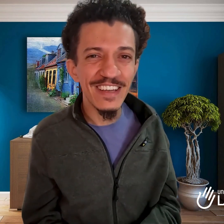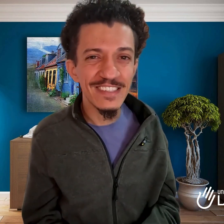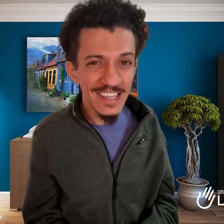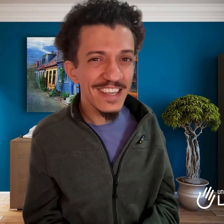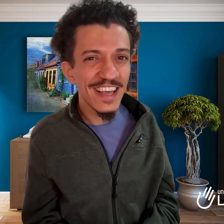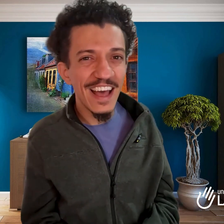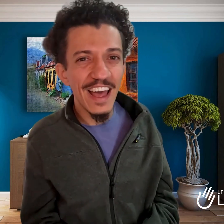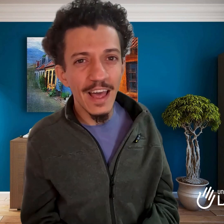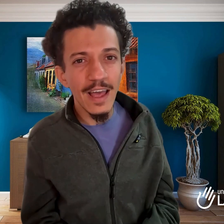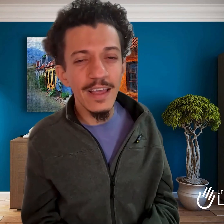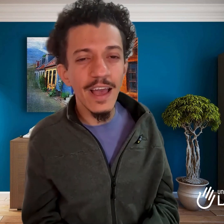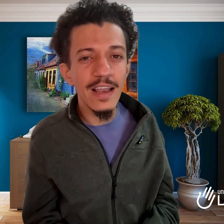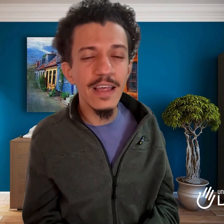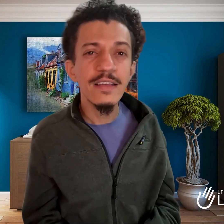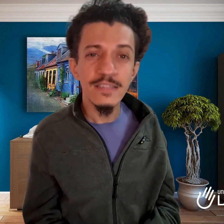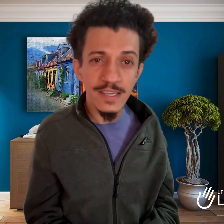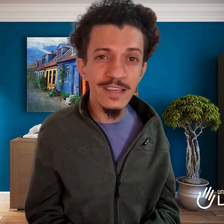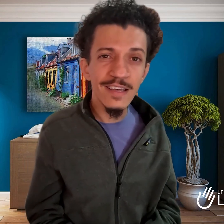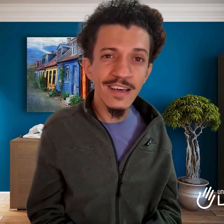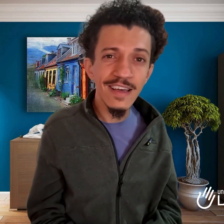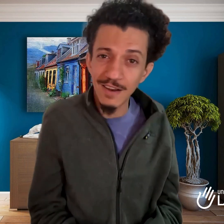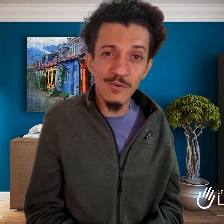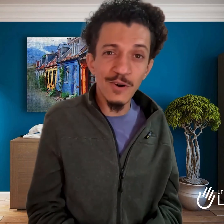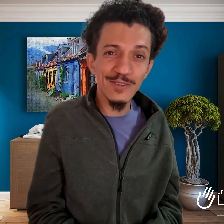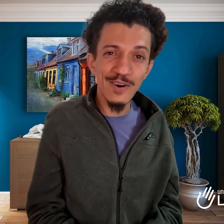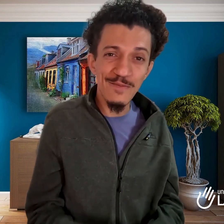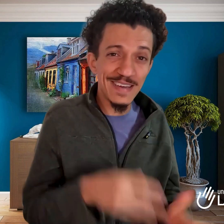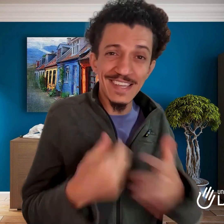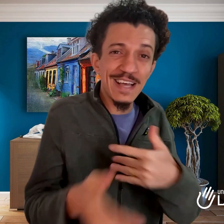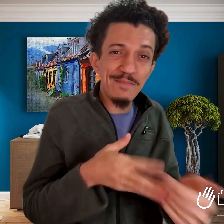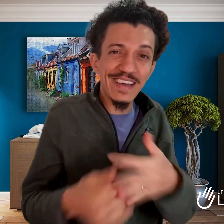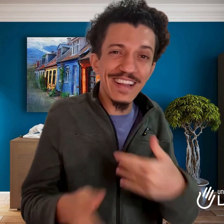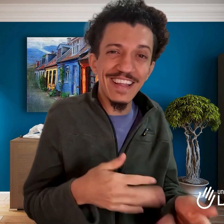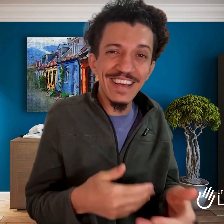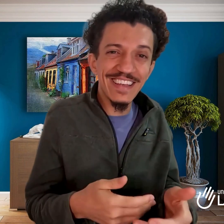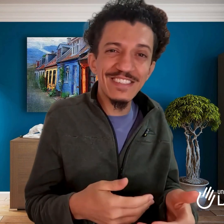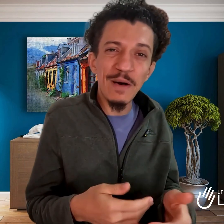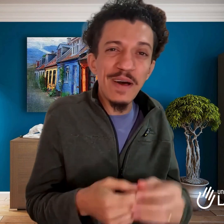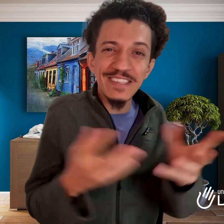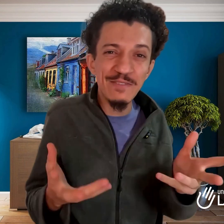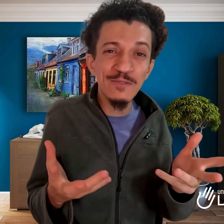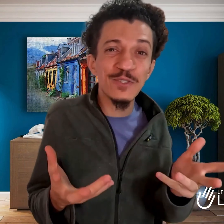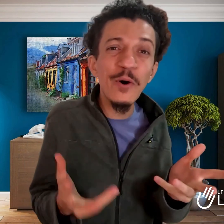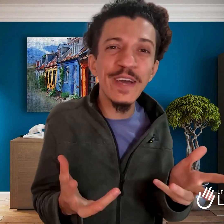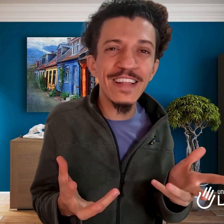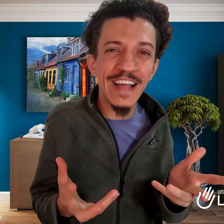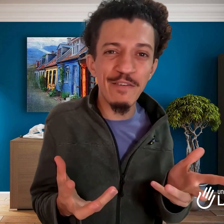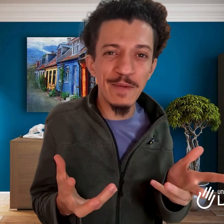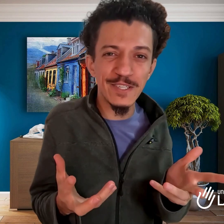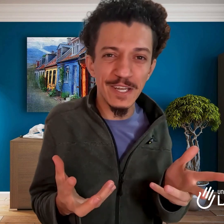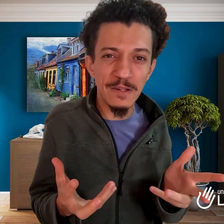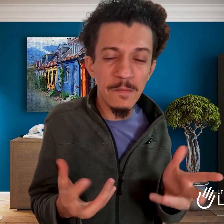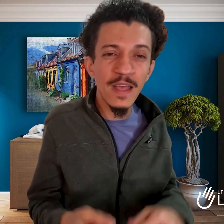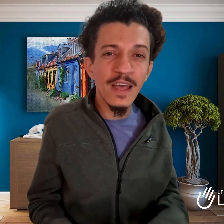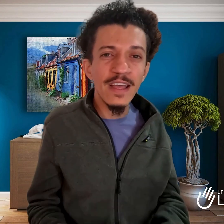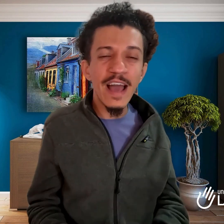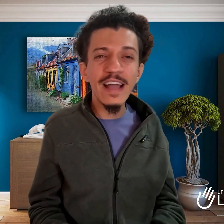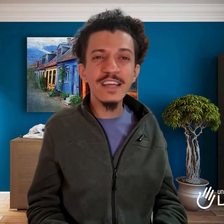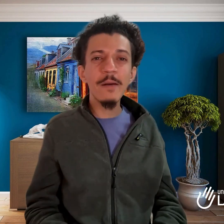Sim. E ele, sim. E ele concordou, mas sem saber aquilo ali. Só parecia um som que ele estava emitindo. E aí, de